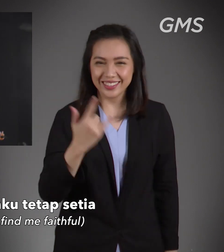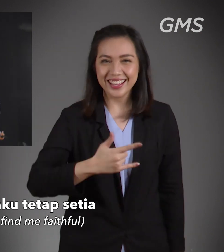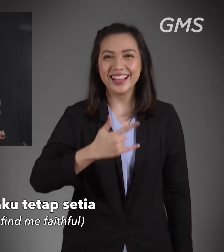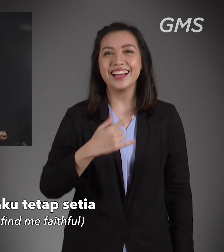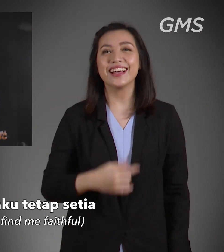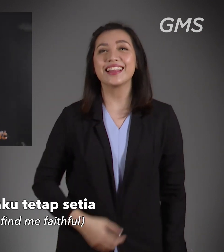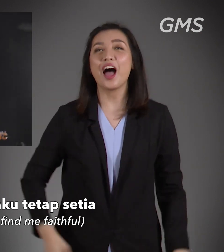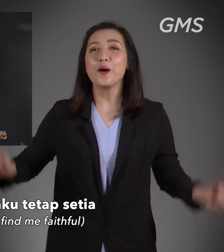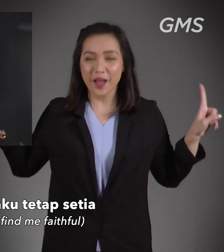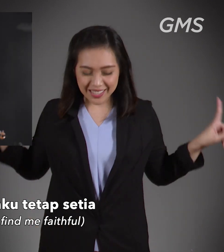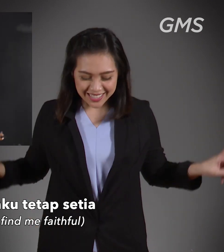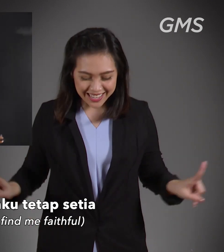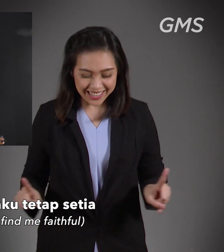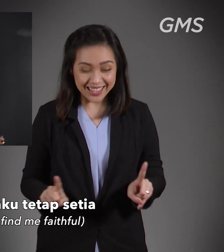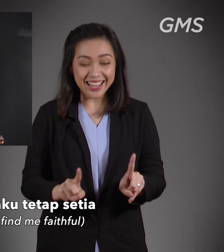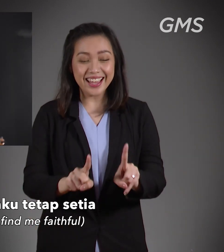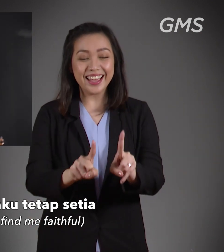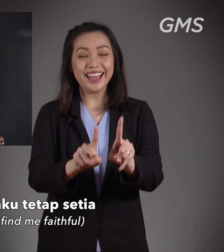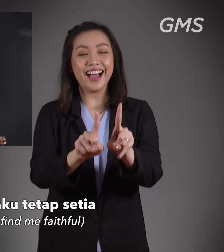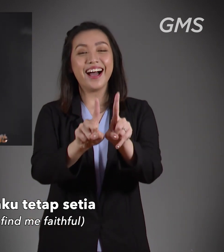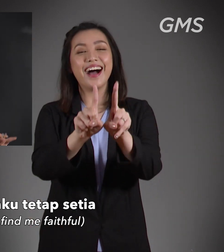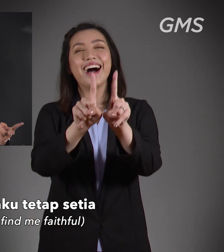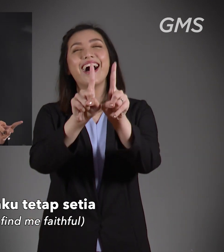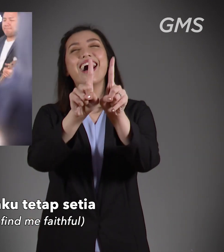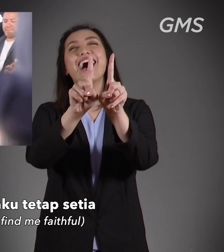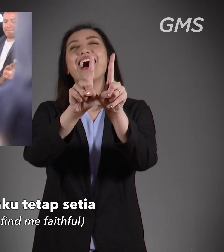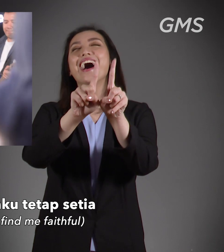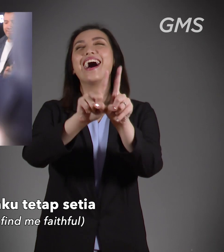aku tetap setia.